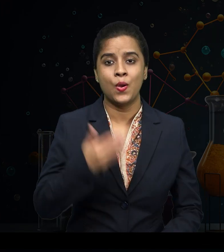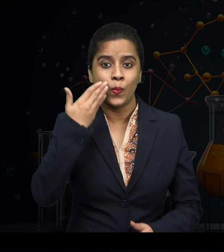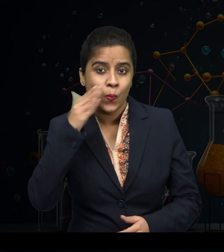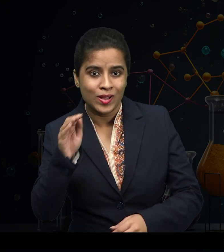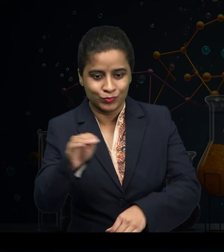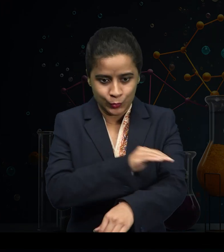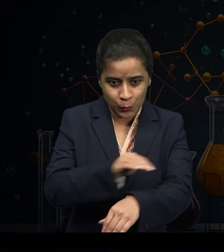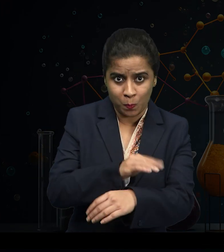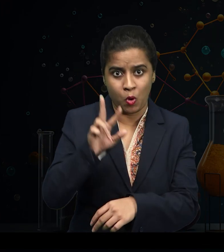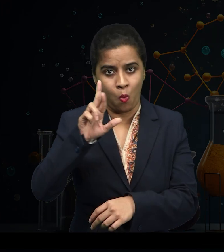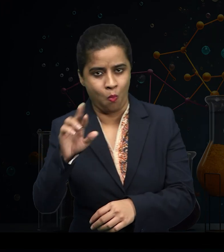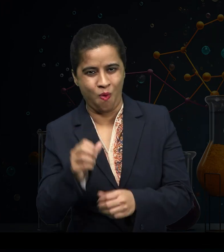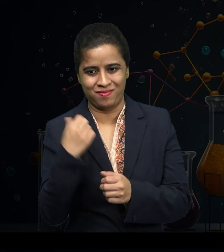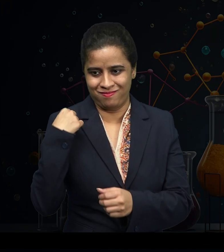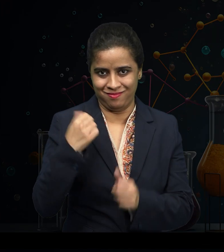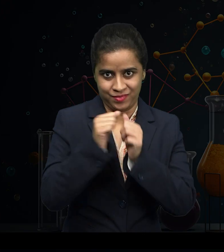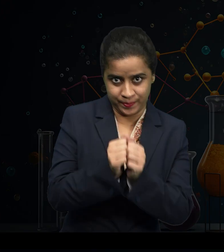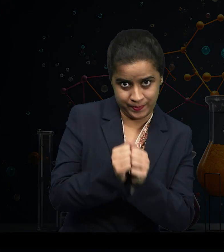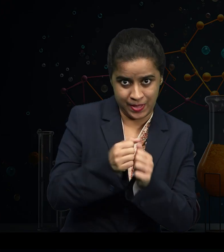மைக்கேல்.